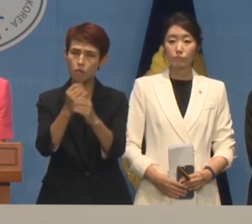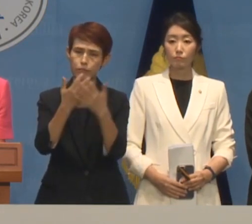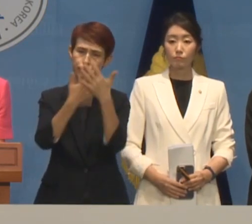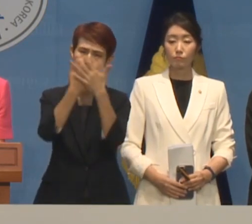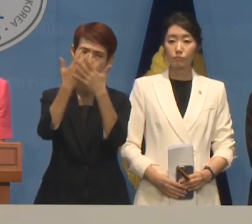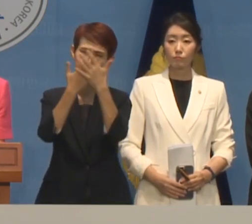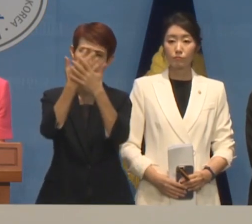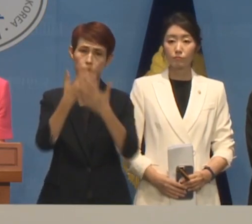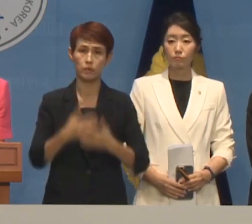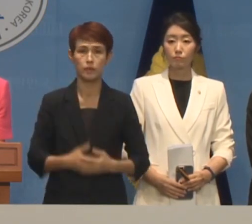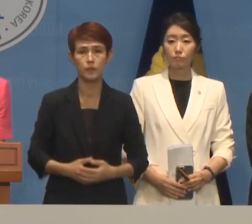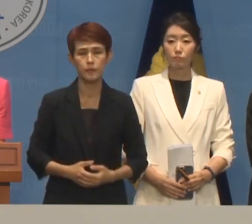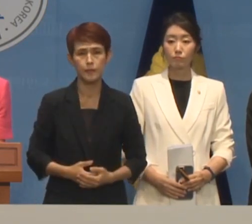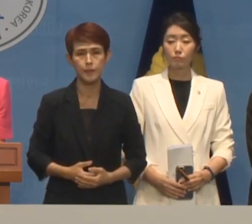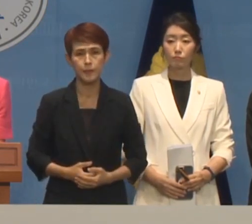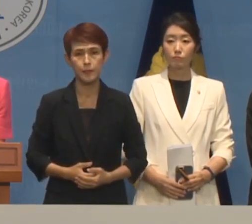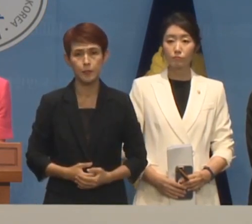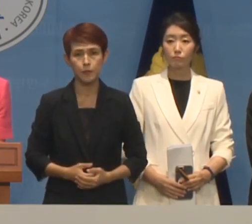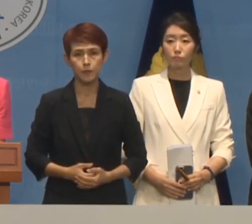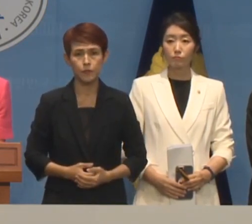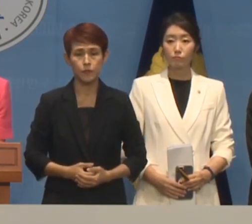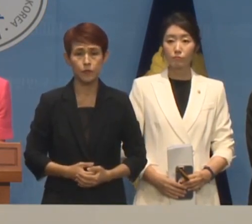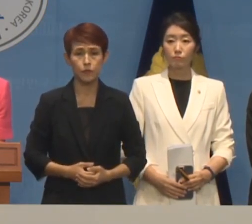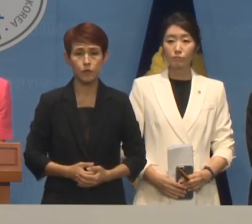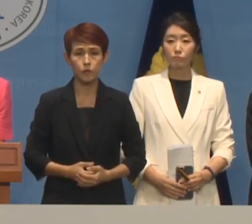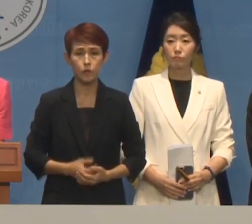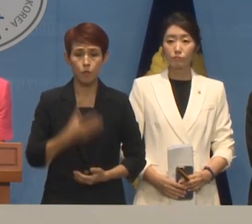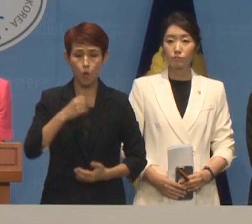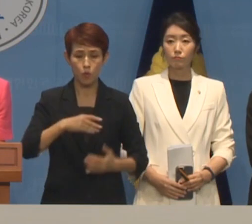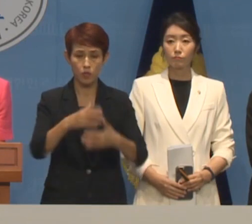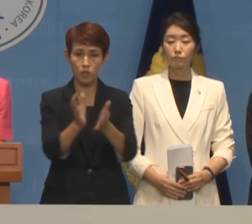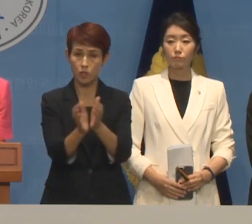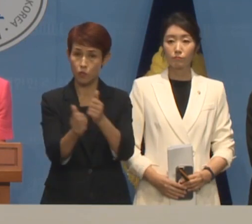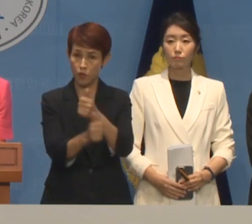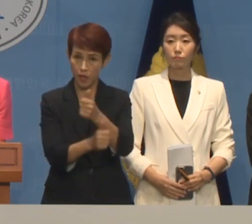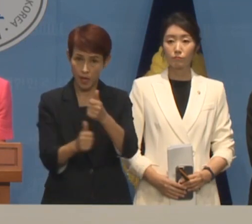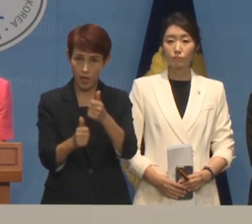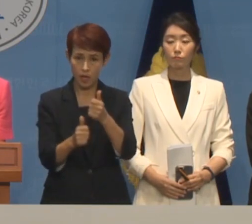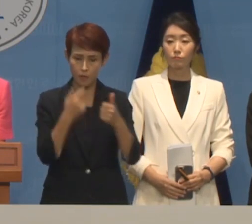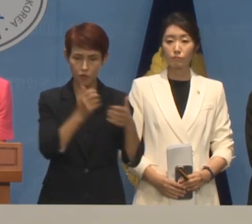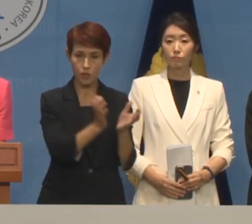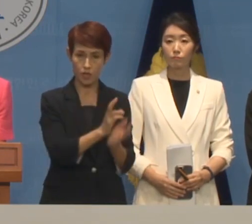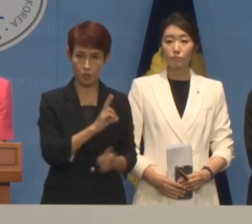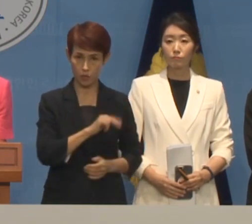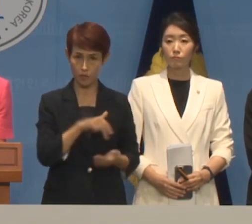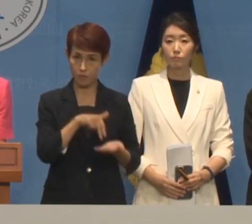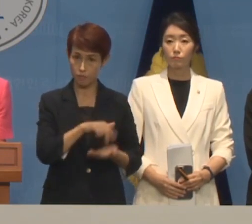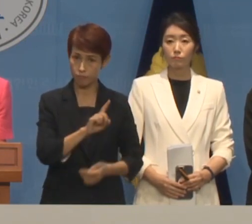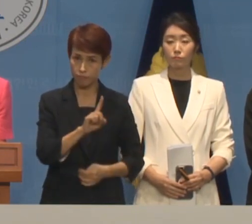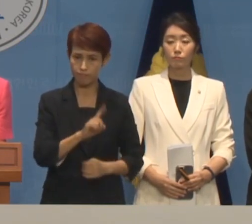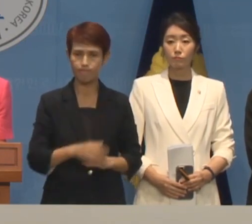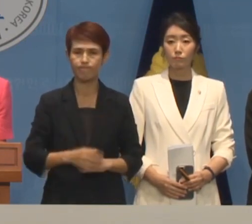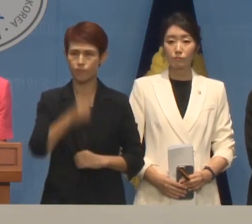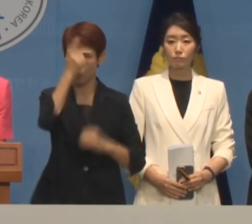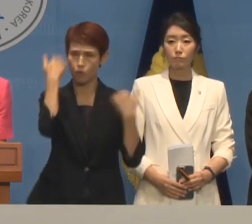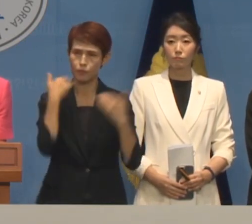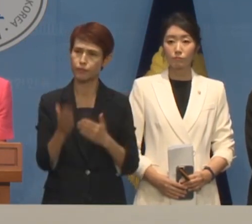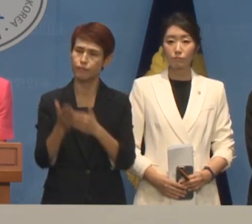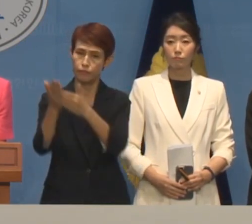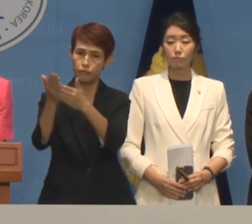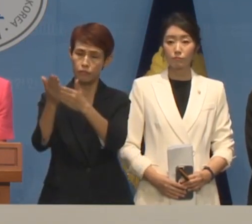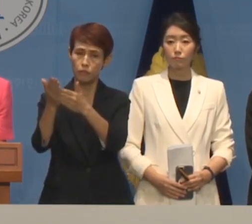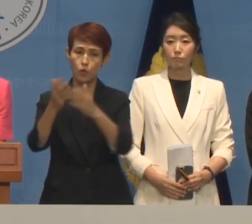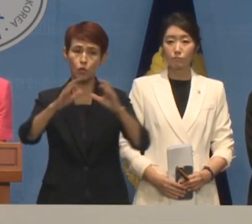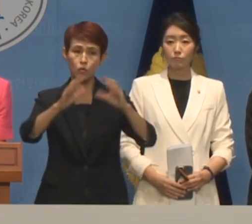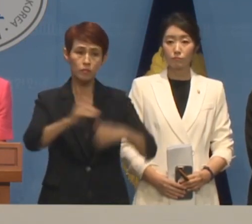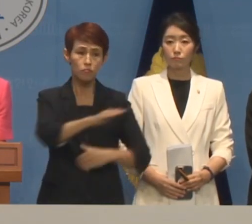하지 않고 있습니다. 우리 국회 보건복지위원회 더불어민주당 의원들은 정부에게